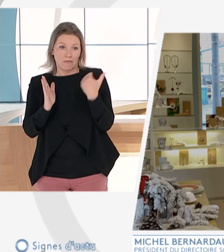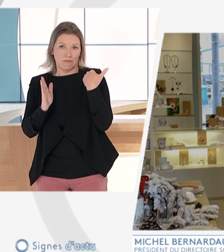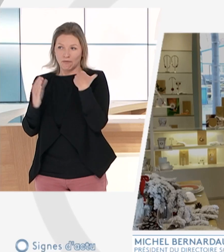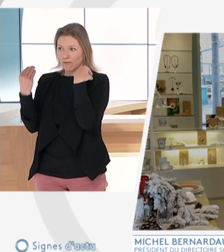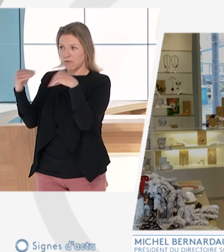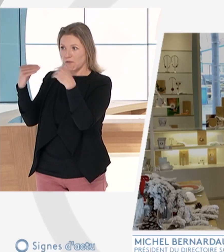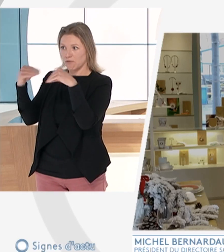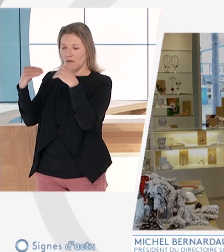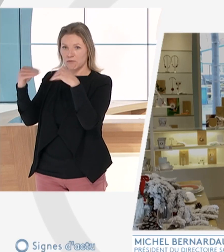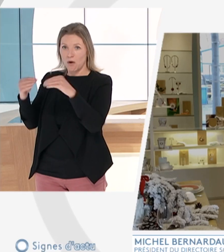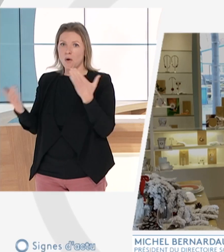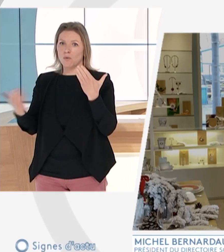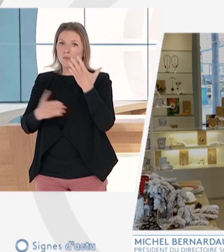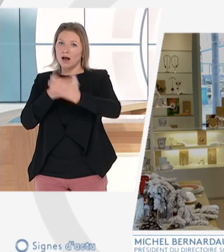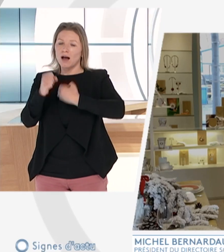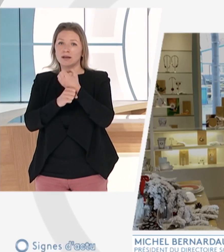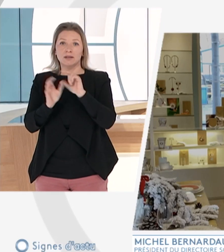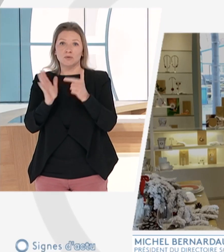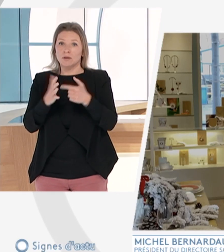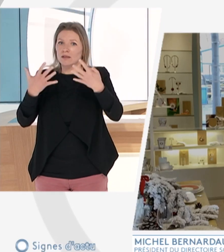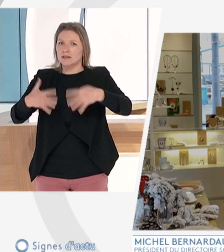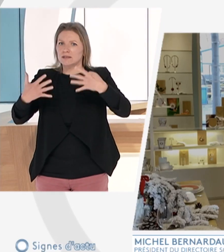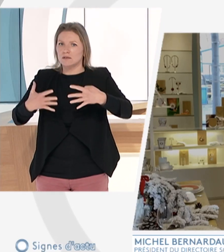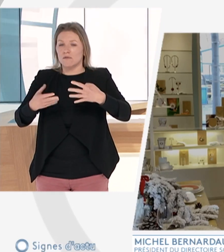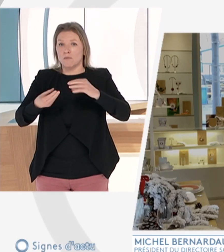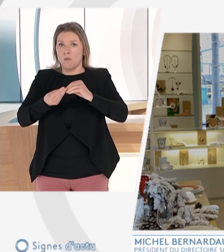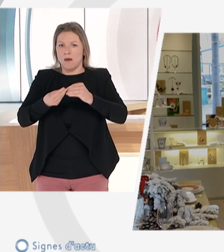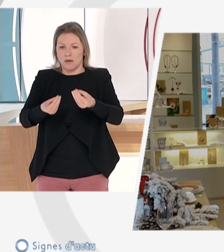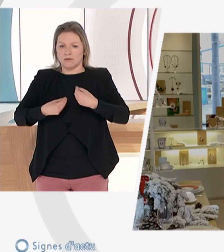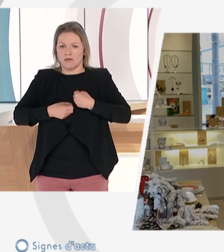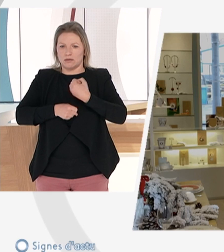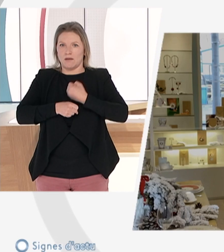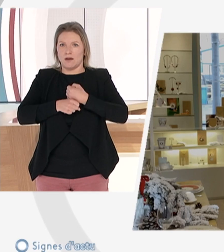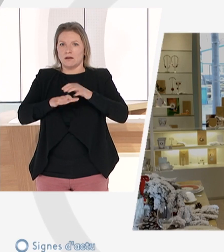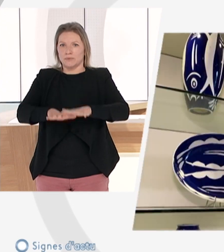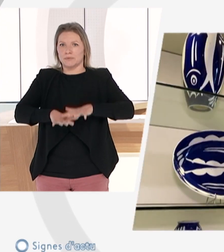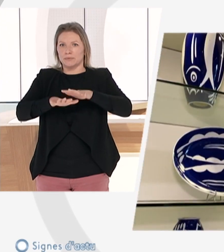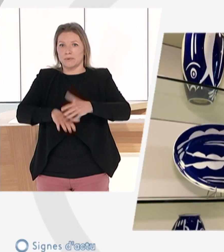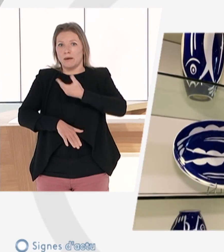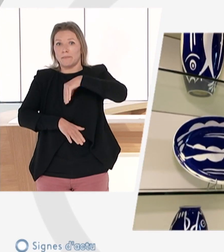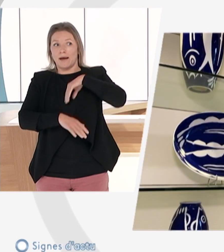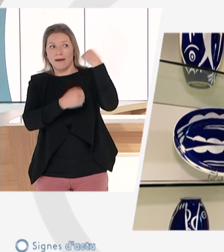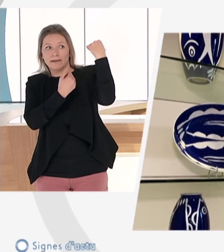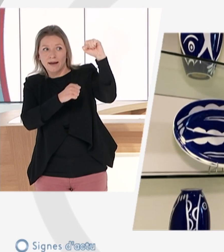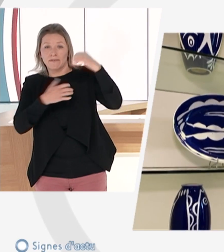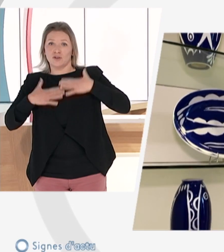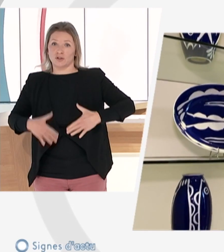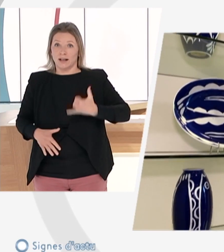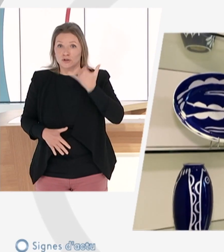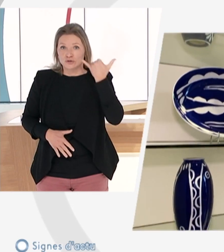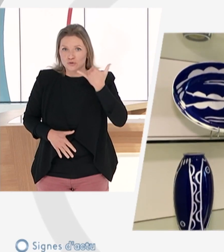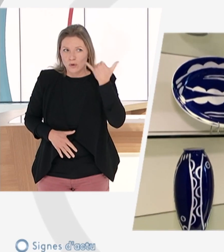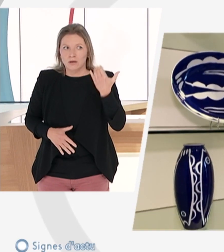en plus, on se compare par rapport à 2019 où il y avait quand même les grèves qui bousculaient complètement l'activité économique et également les gilets jaunes. Ça